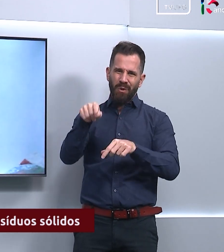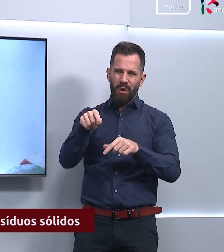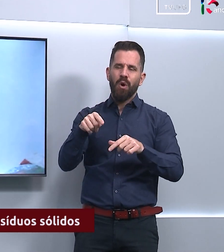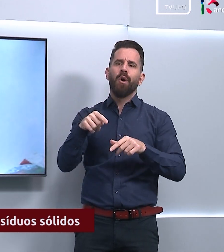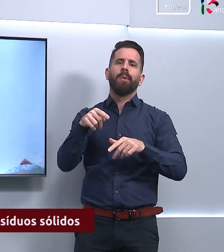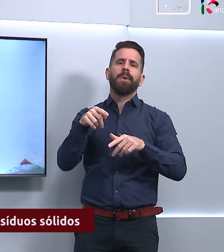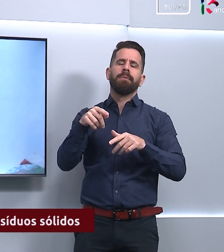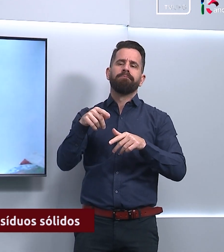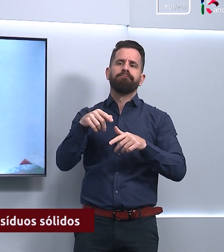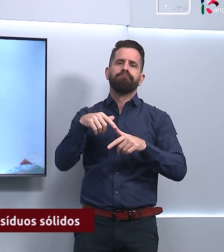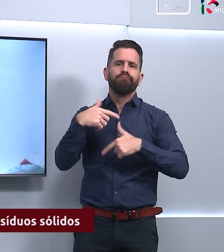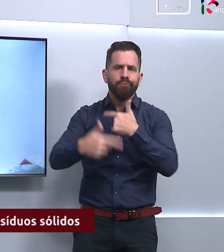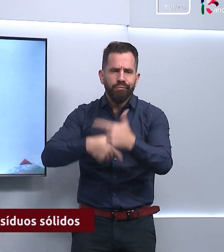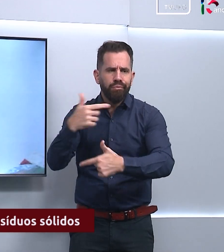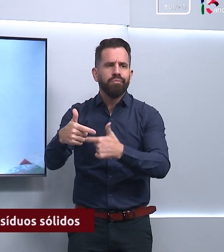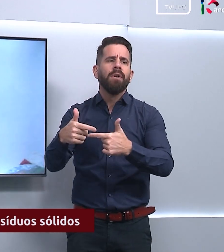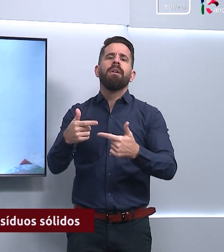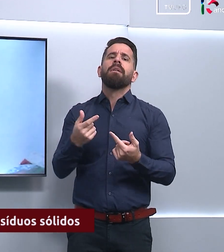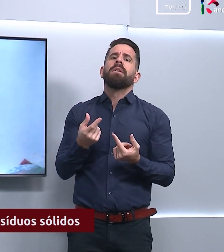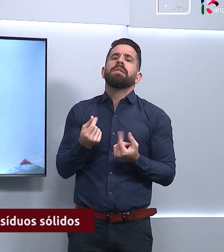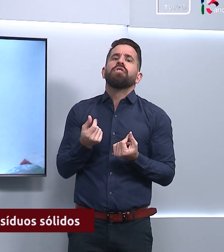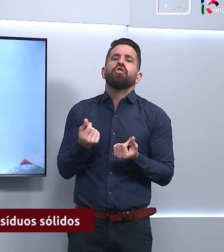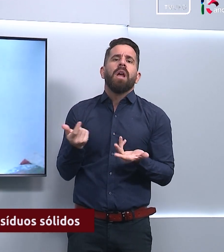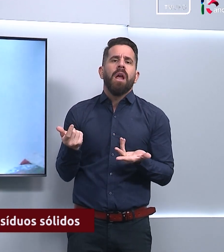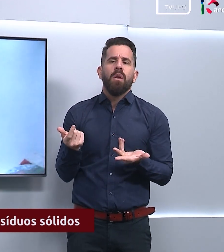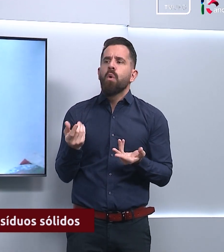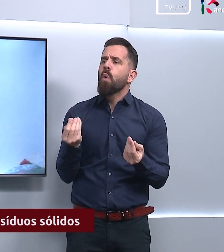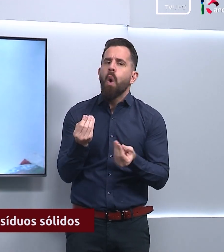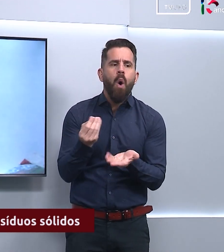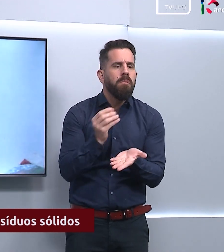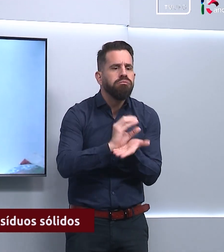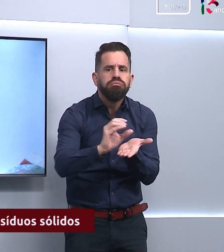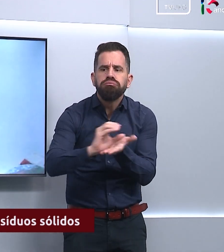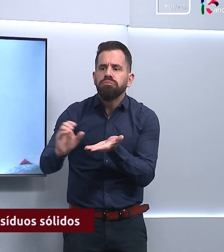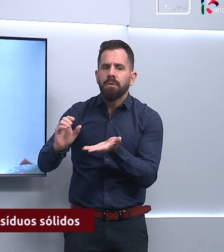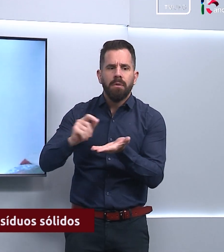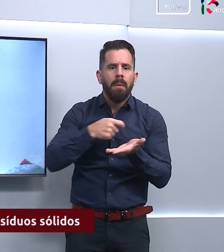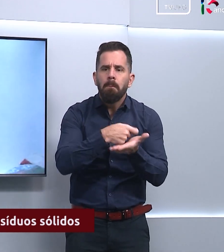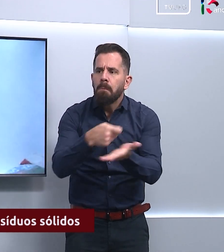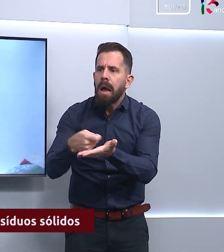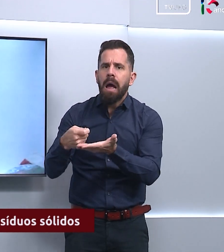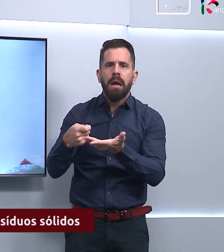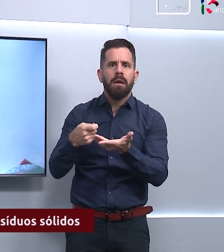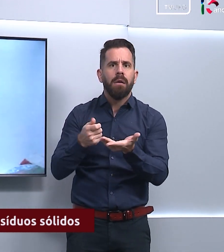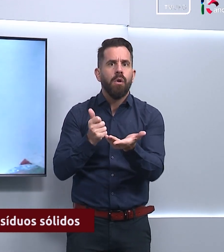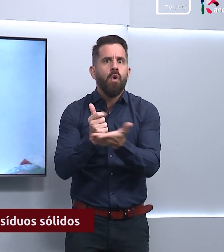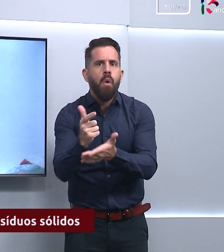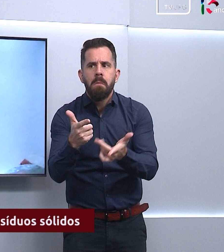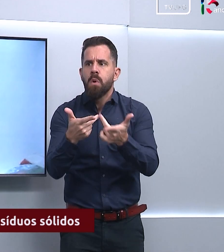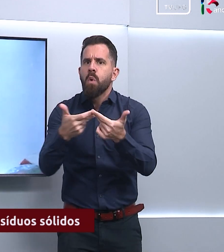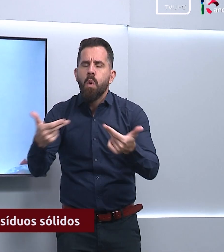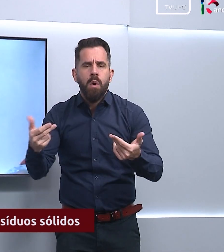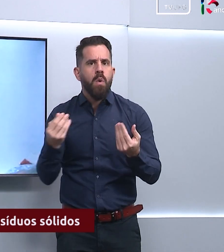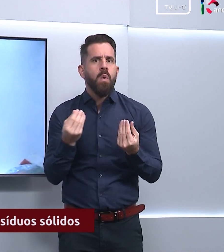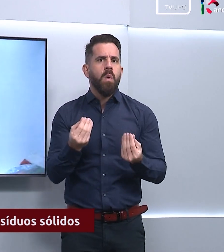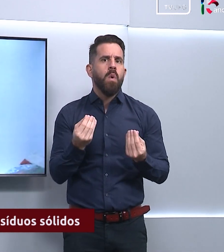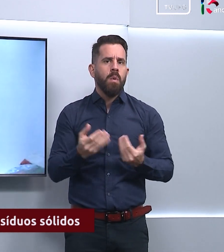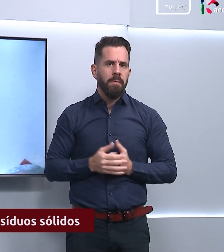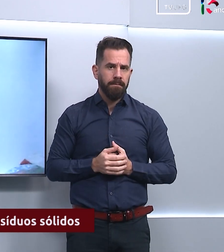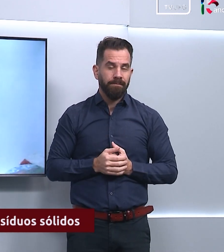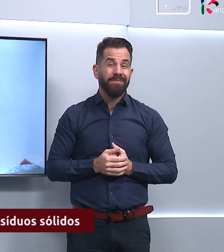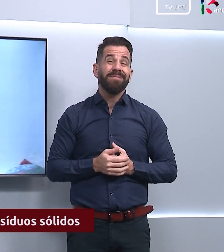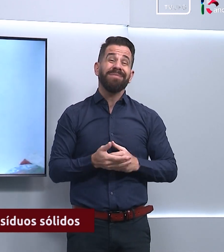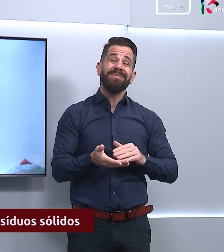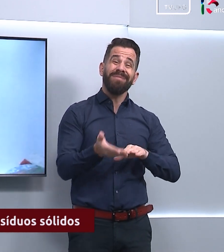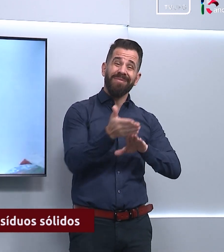demanda financiamento. Então, a solução proposta em 2020, com a cobertura